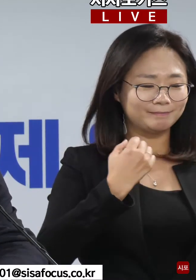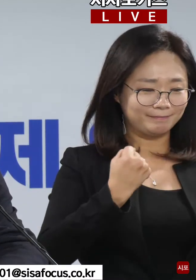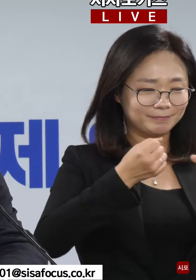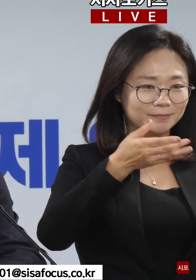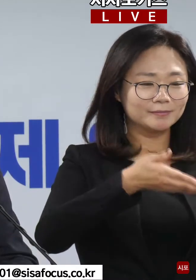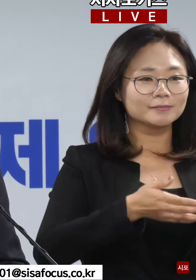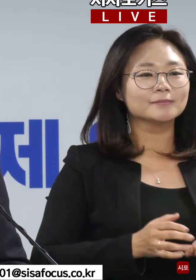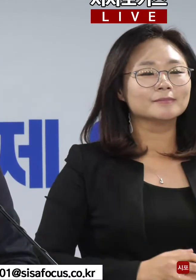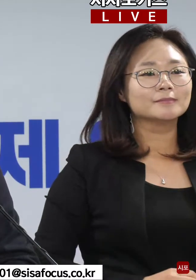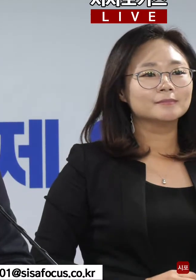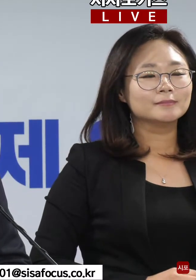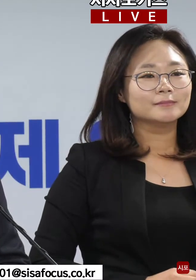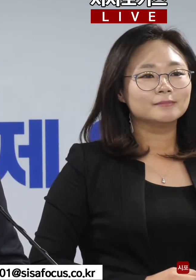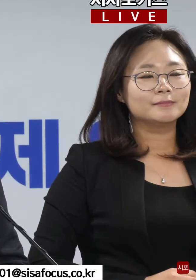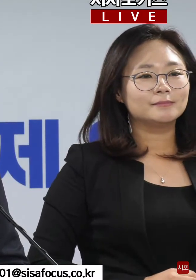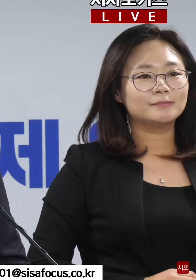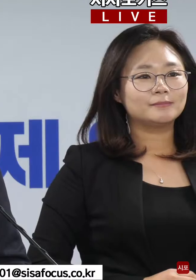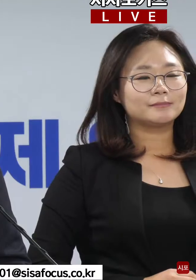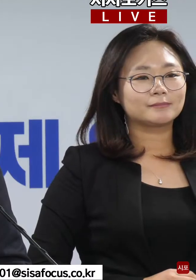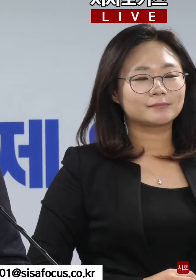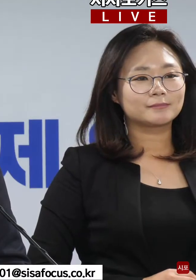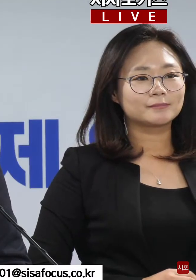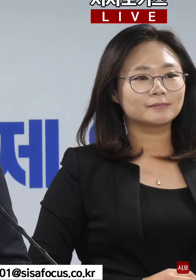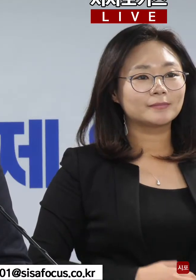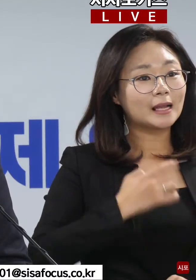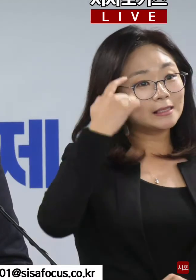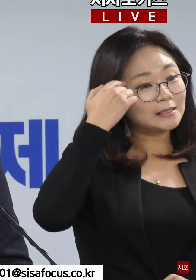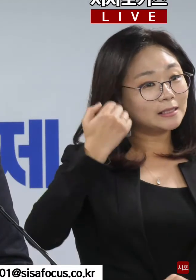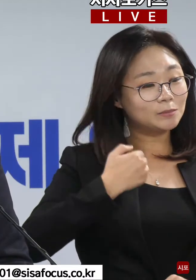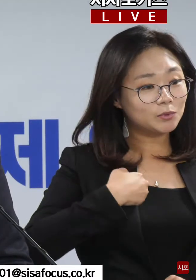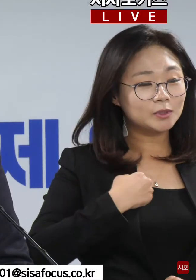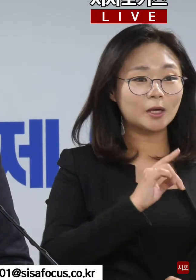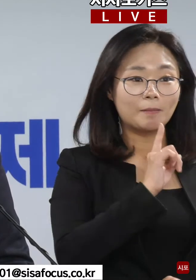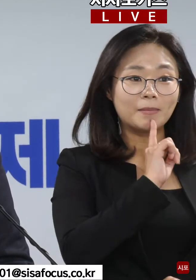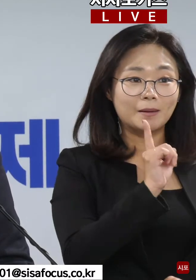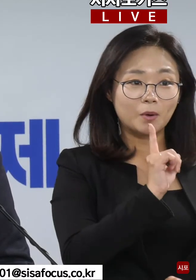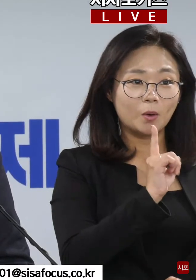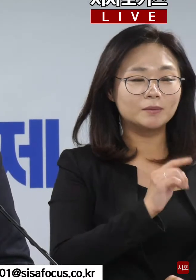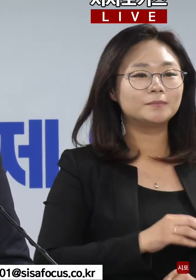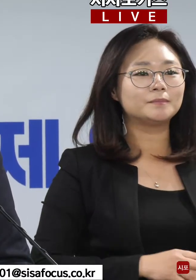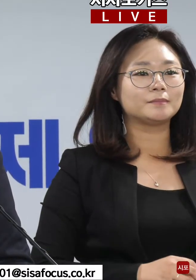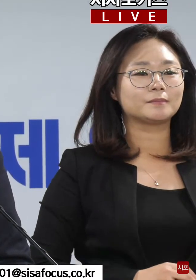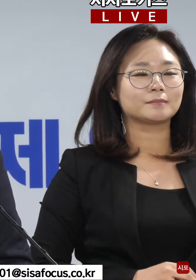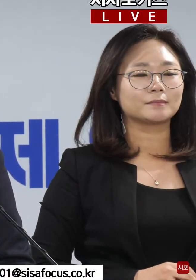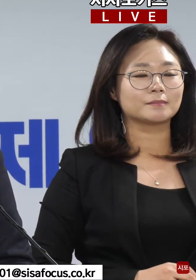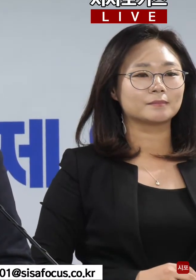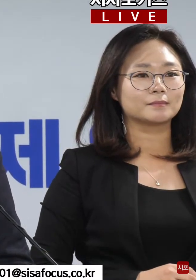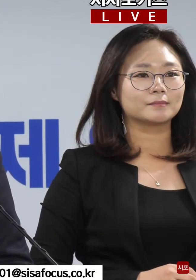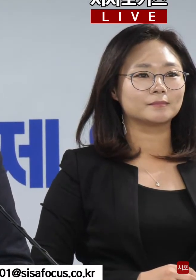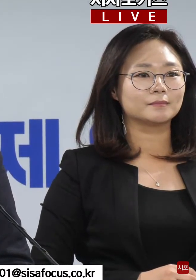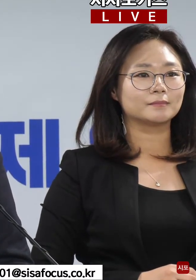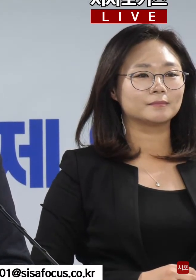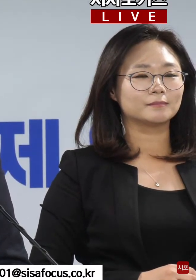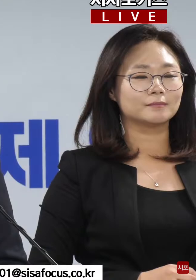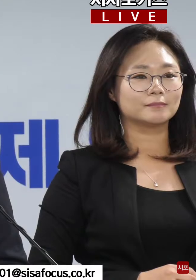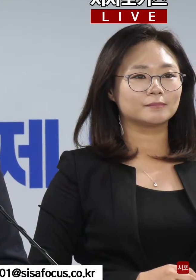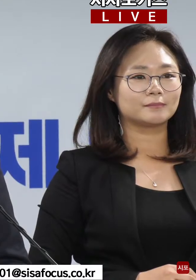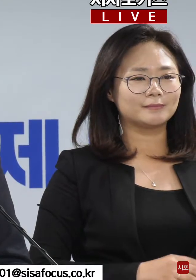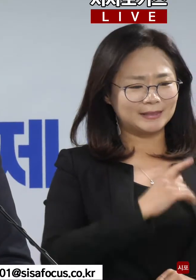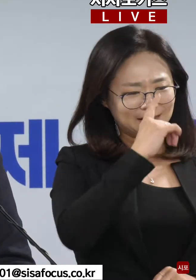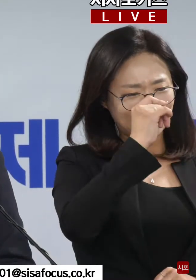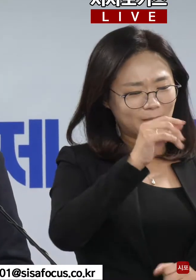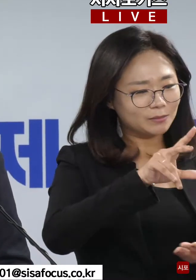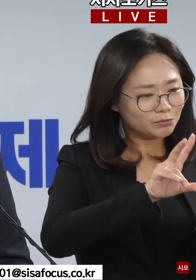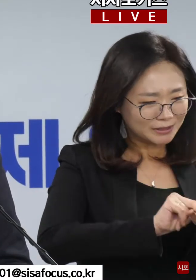건강하시면 좋겠습니다. 지금 질문해 주신 내용이 뭐 꽤 좀 이렇게